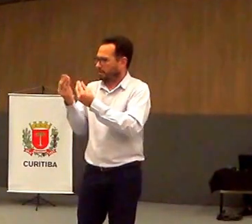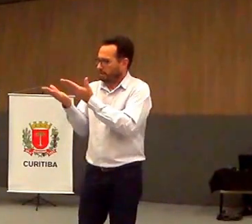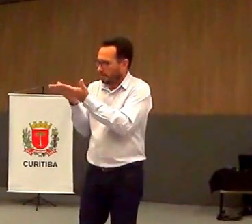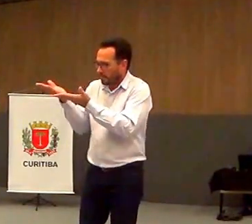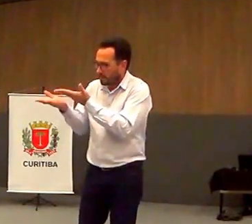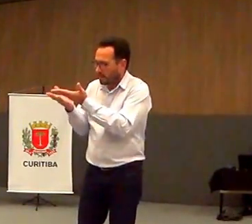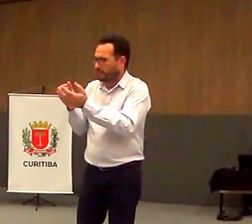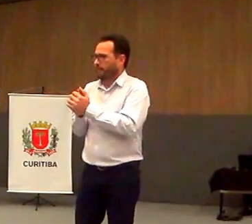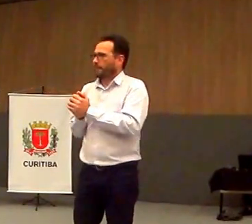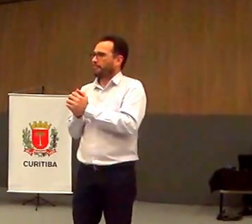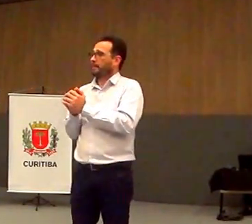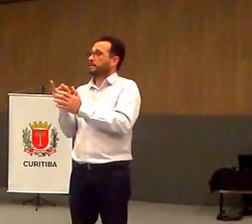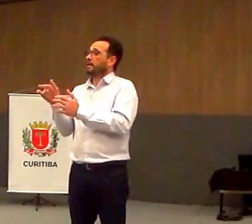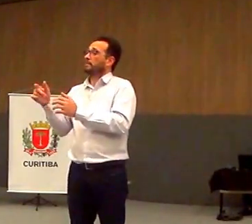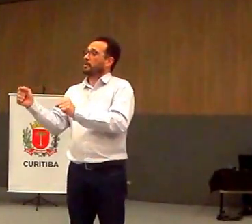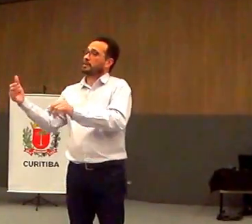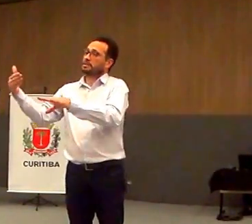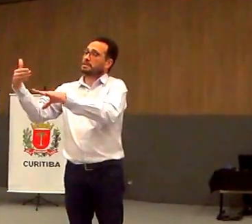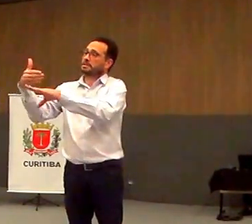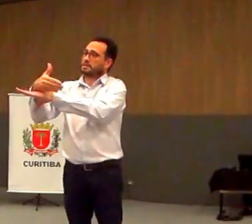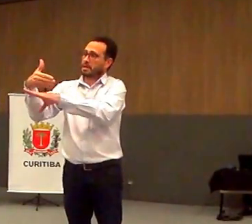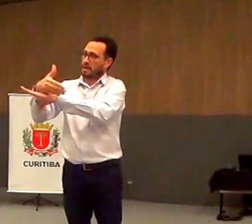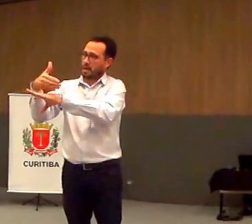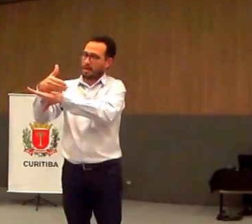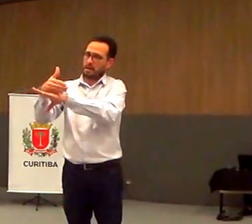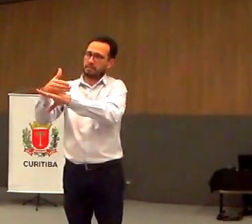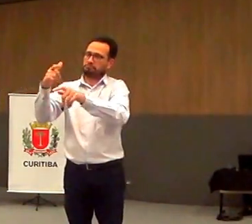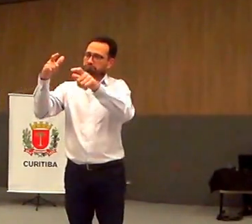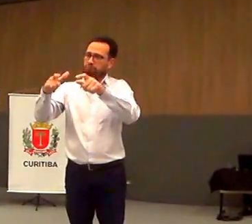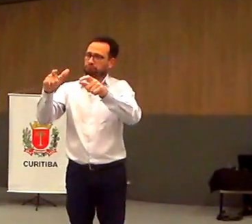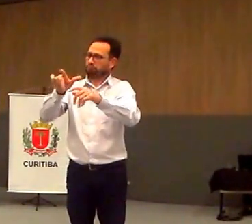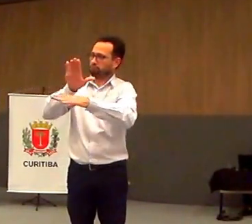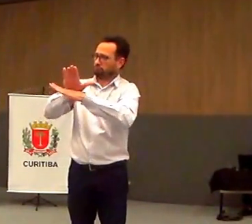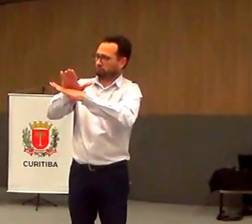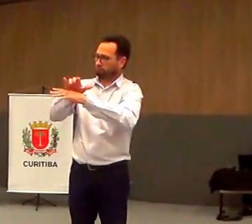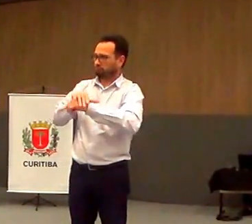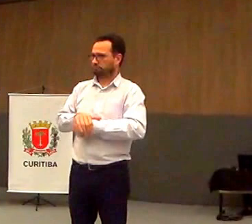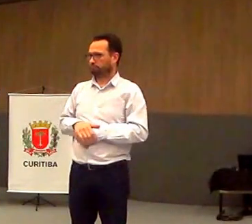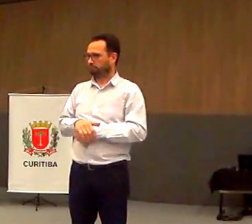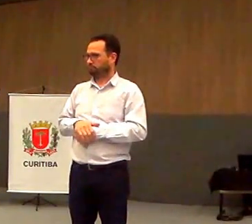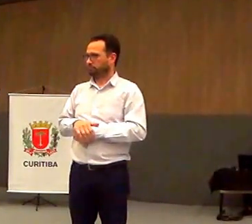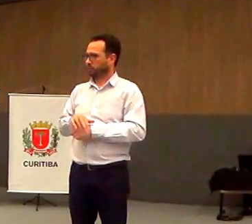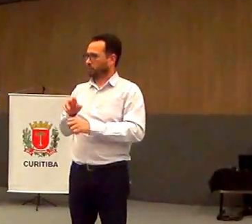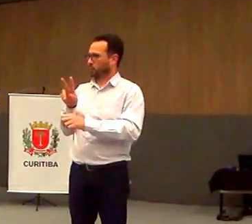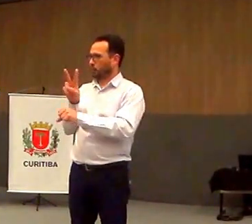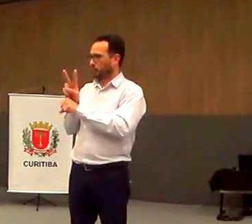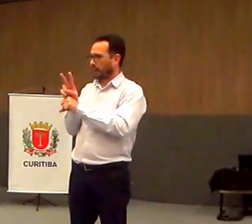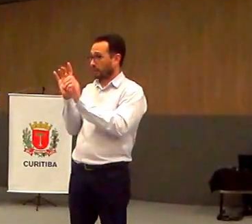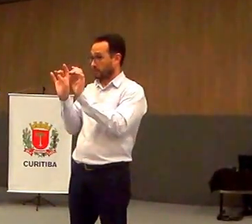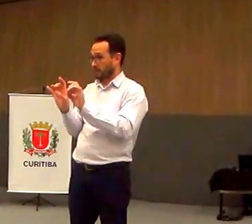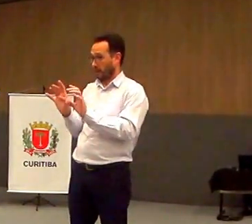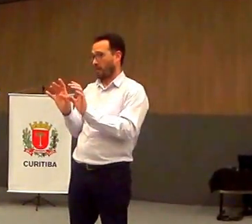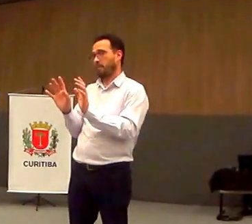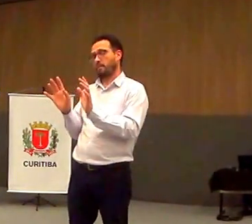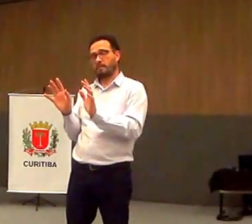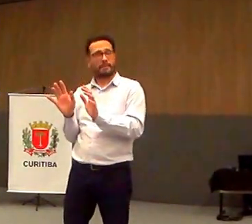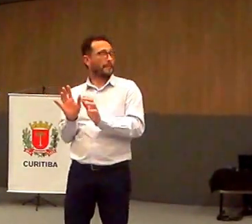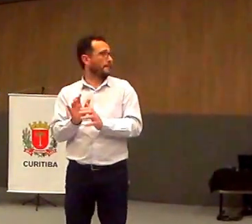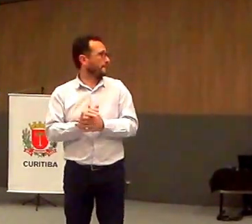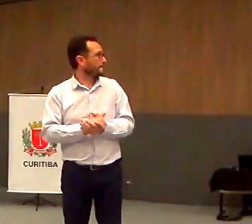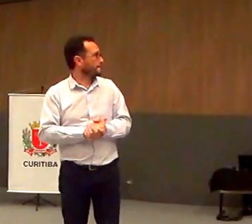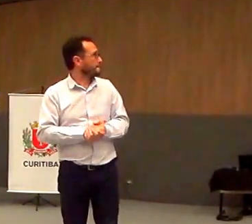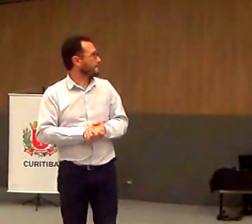e a identificação da pessoa idosa dependente, aquele idoso que precisa de algum tipo de cuidado especial.